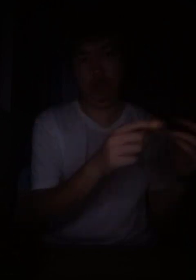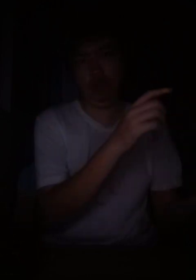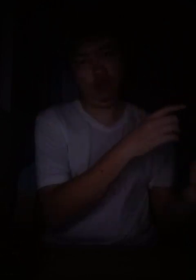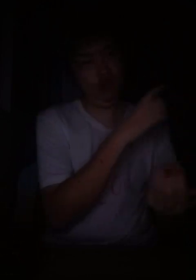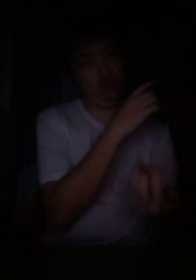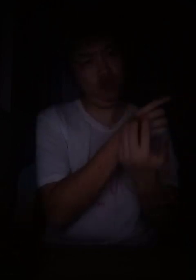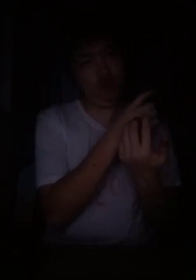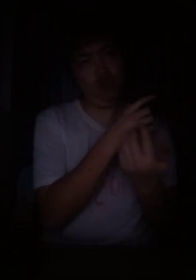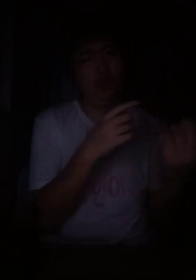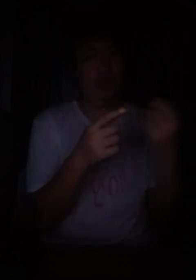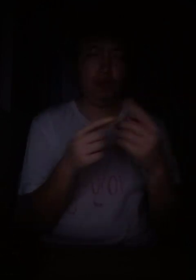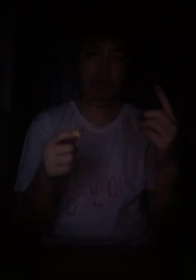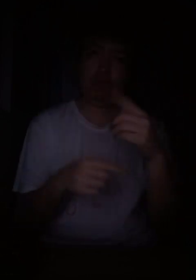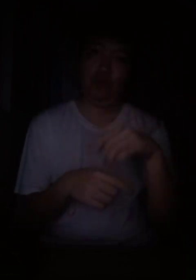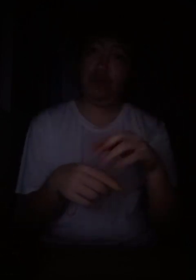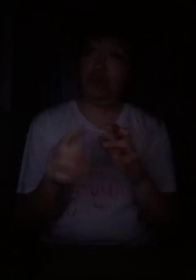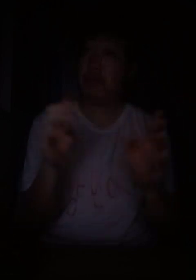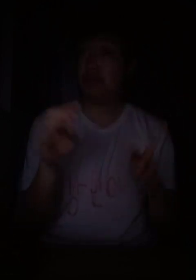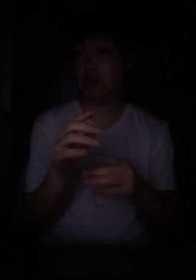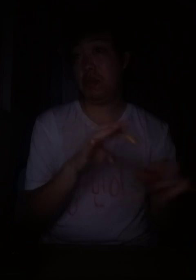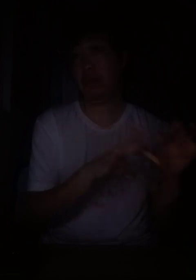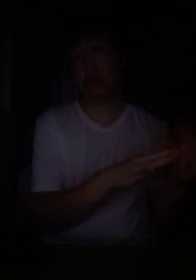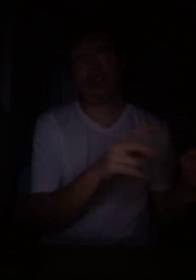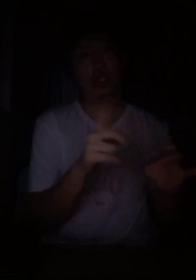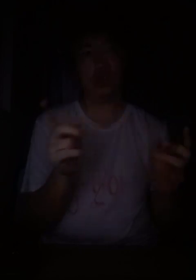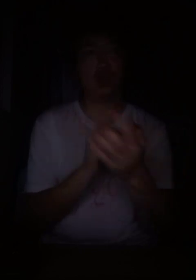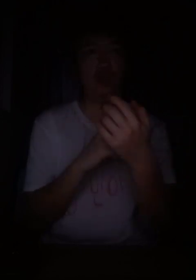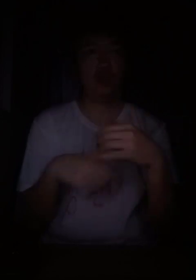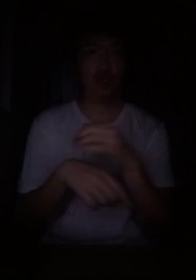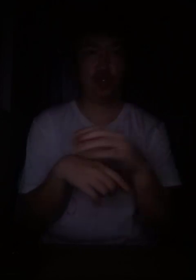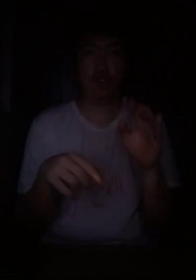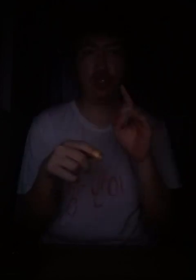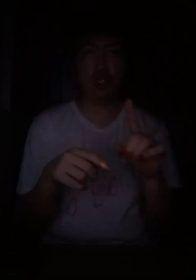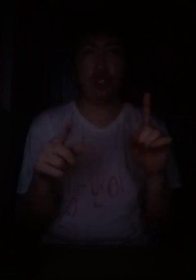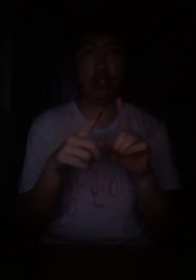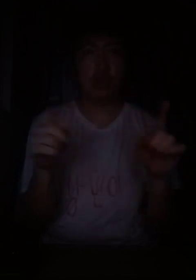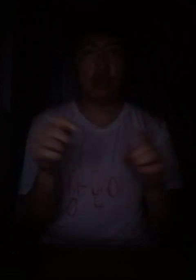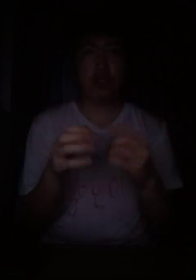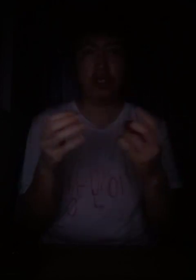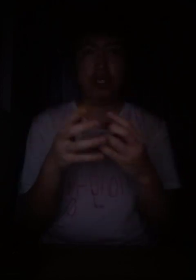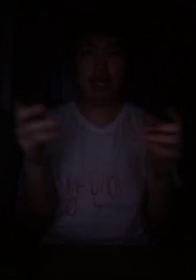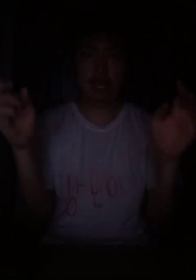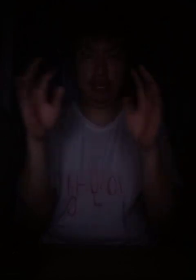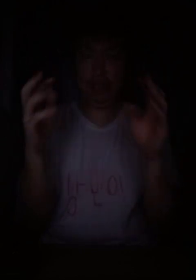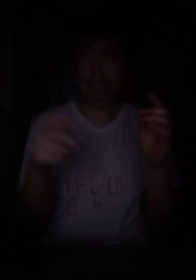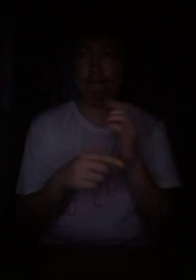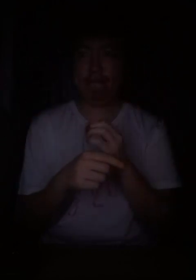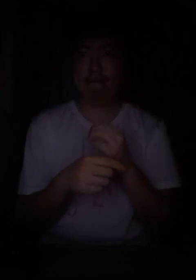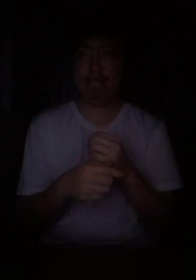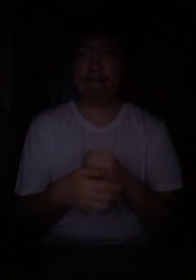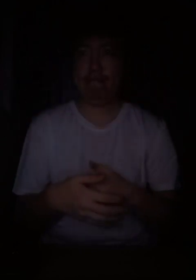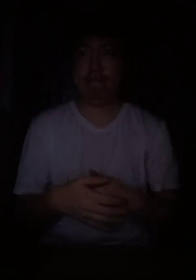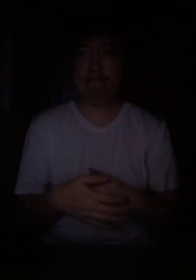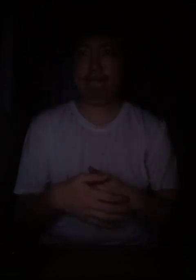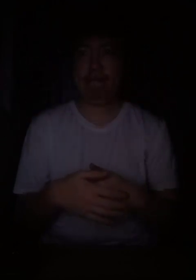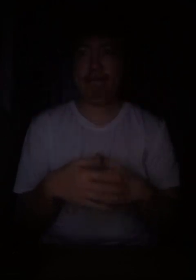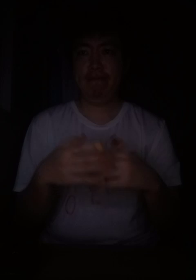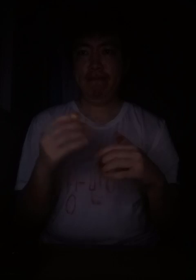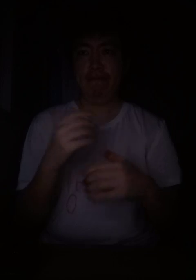의하면 서울을 제외한 시군 구별로 적어도 한 곳 정도는 다 가지고 있지 않을까 그래요. 생각합니다. 네. 주로